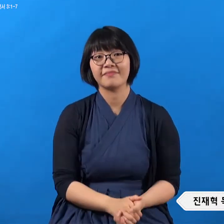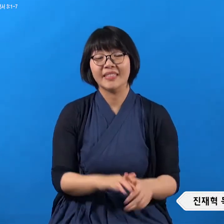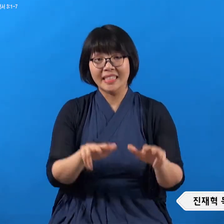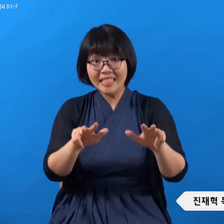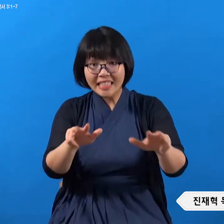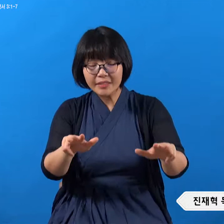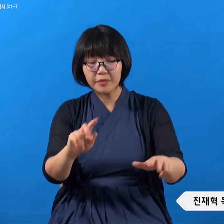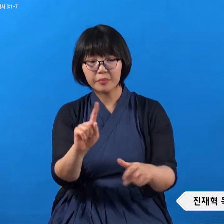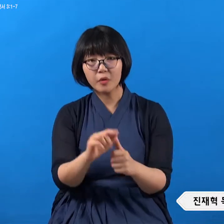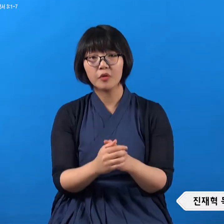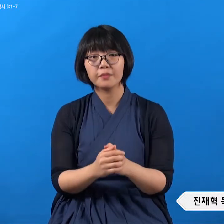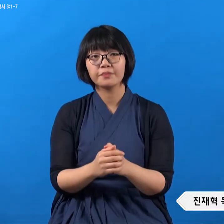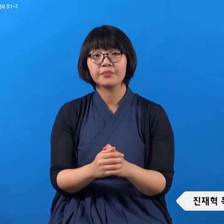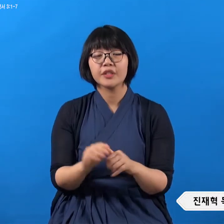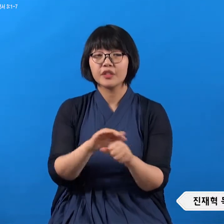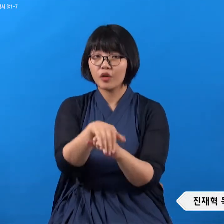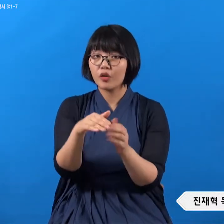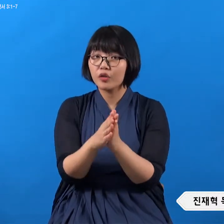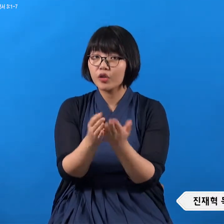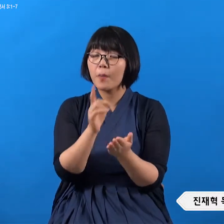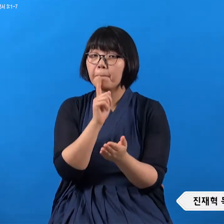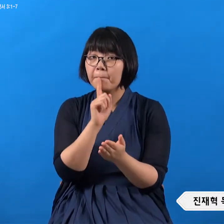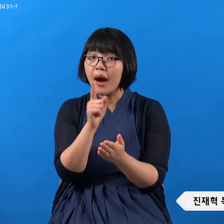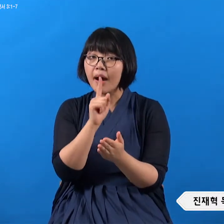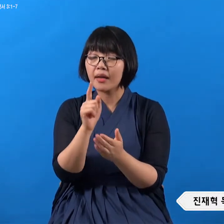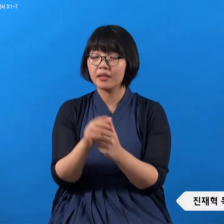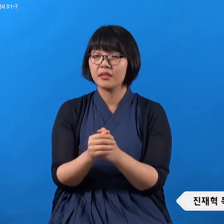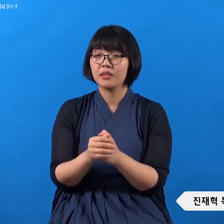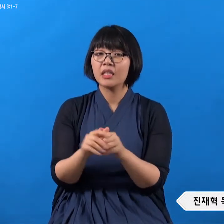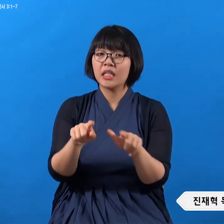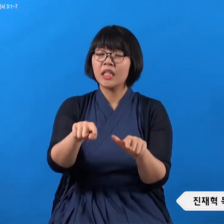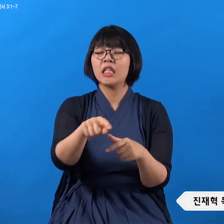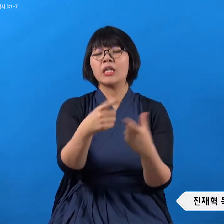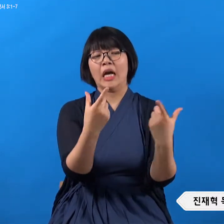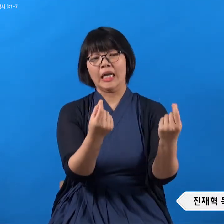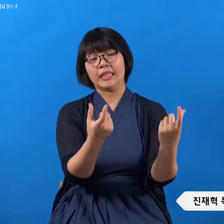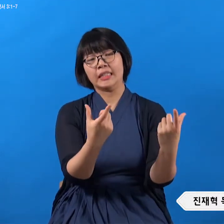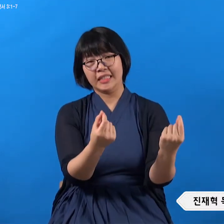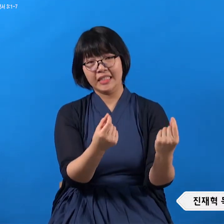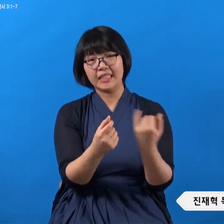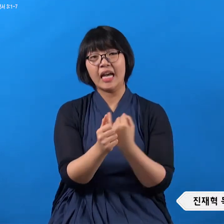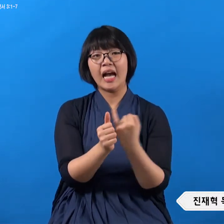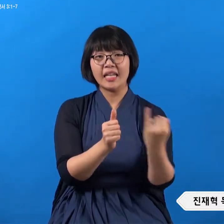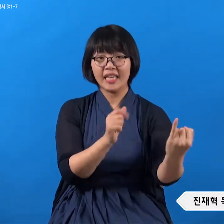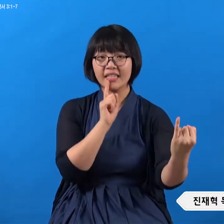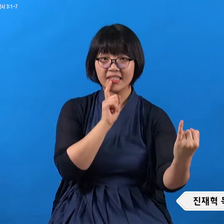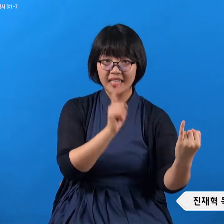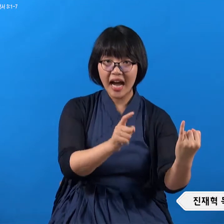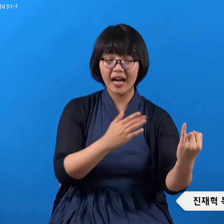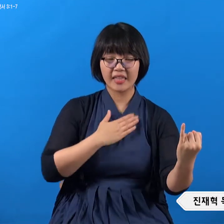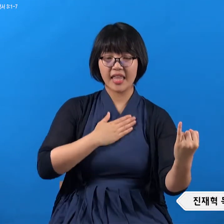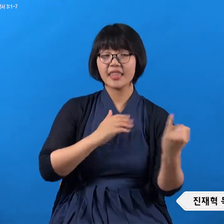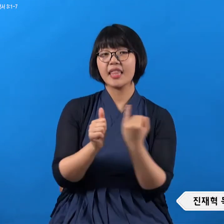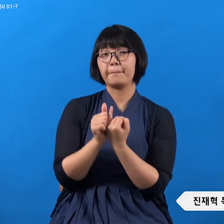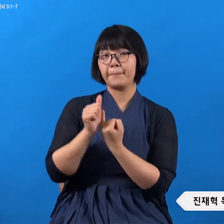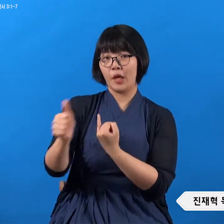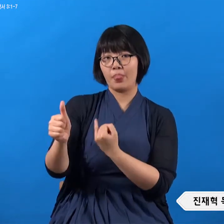보았습니다. 이제 또 성경은 우리 가운데 말씀합니다. 이와 같이 아내들이여